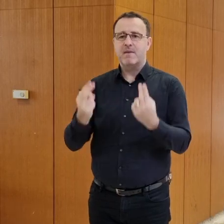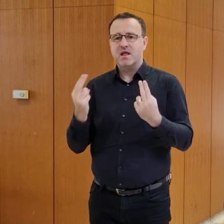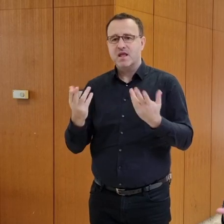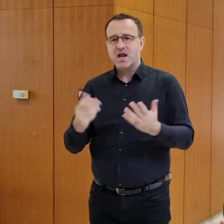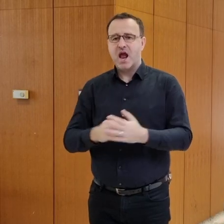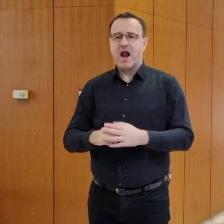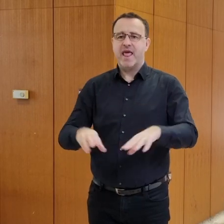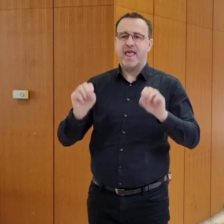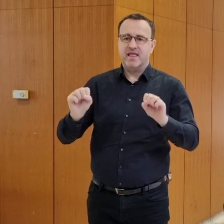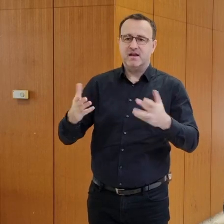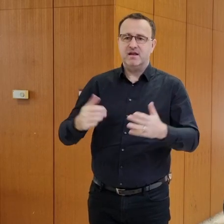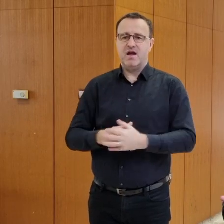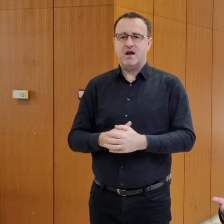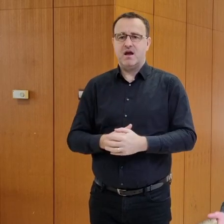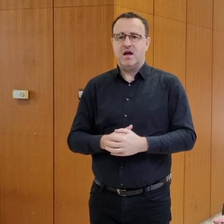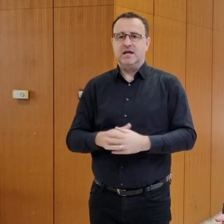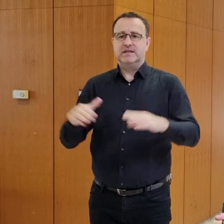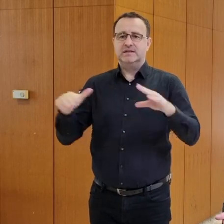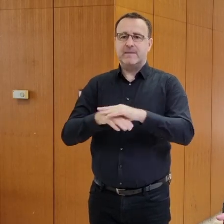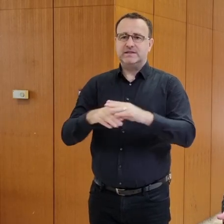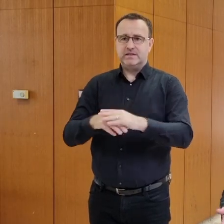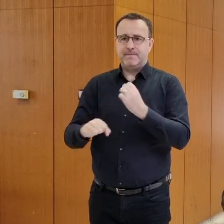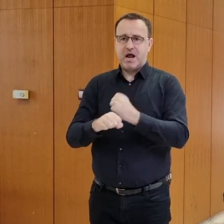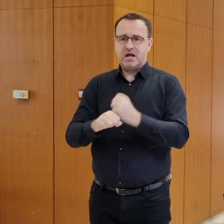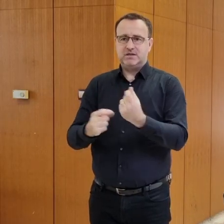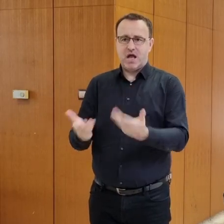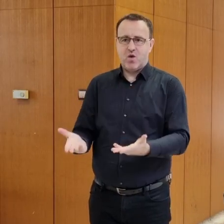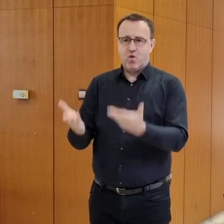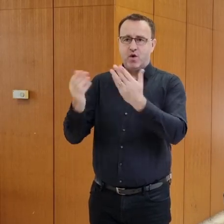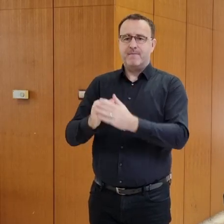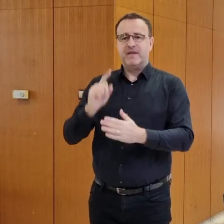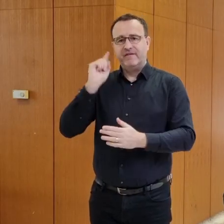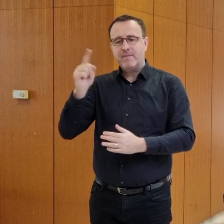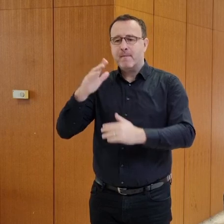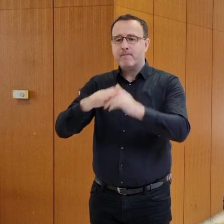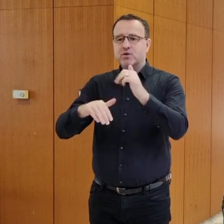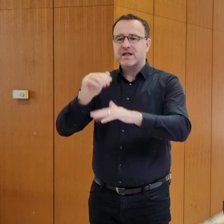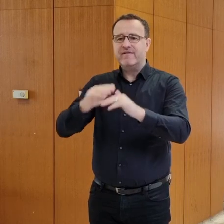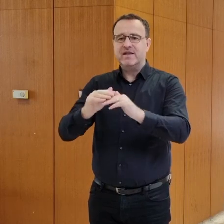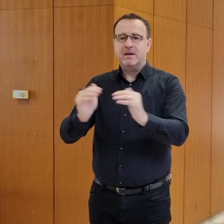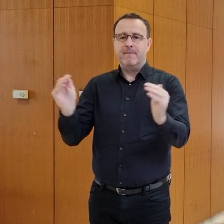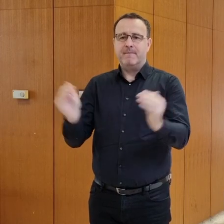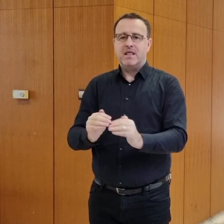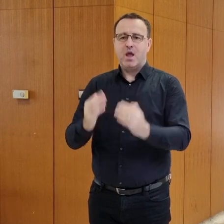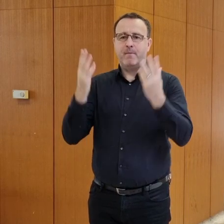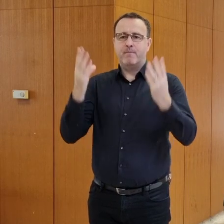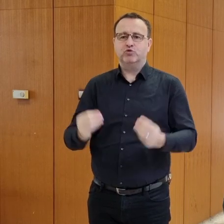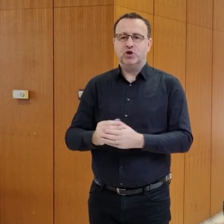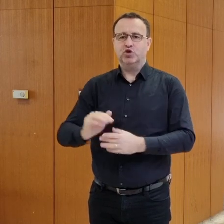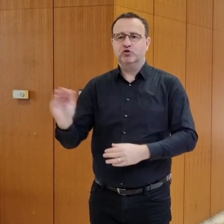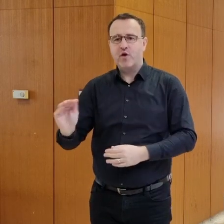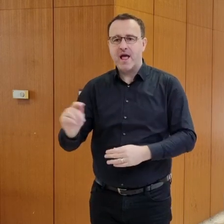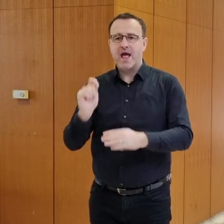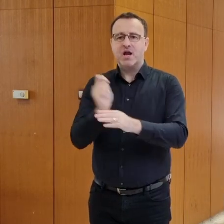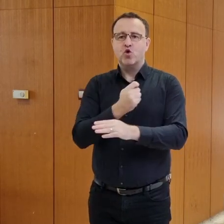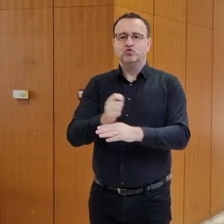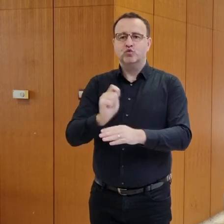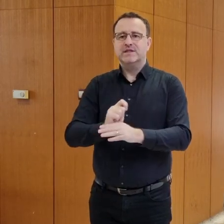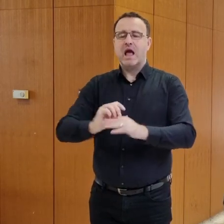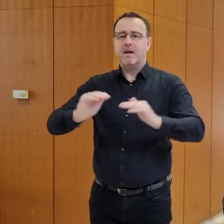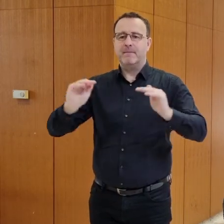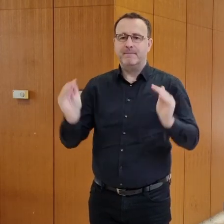materiály, energie alebo aj zamestnanci, postavať menší počet škôlok, zrekonštruovať menší počet